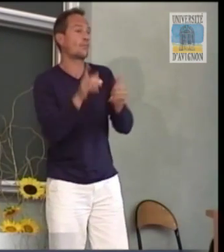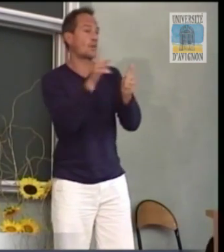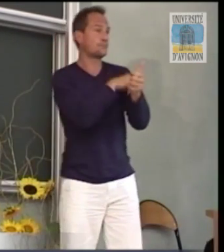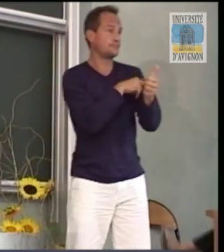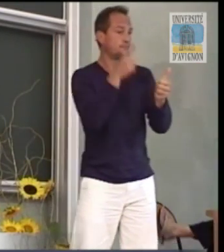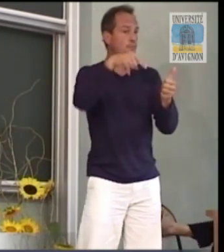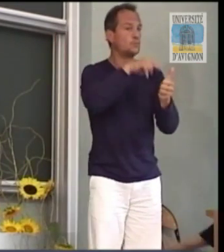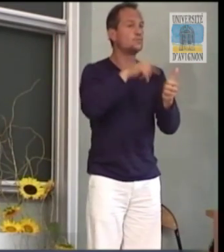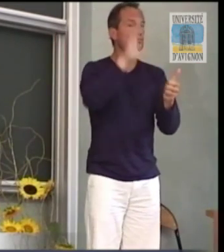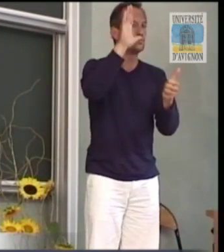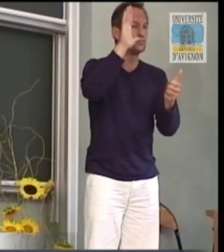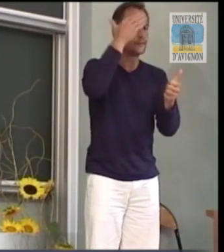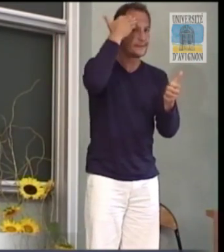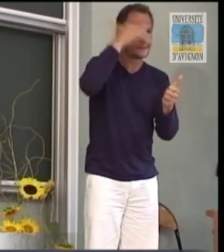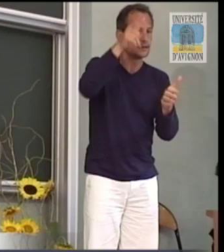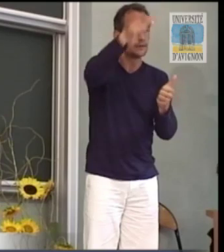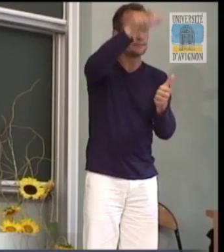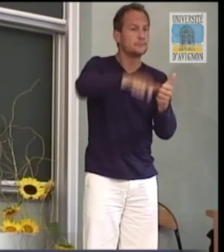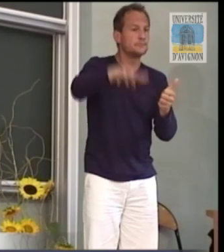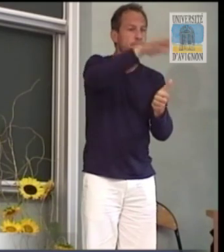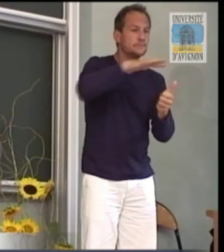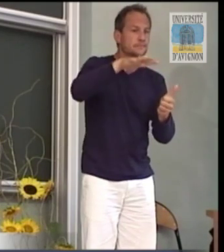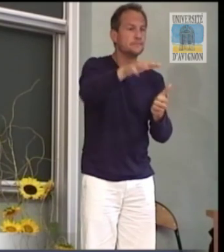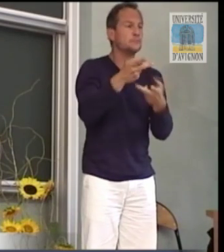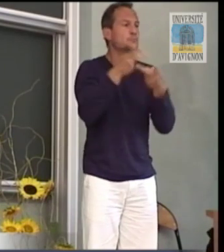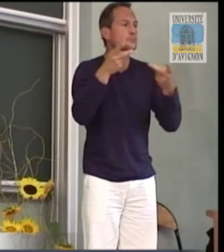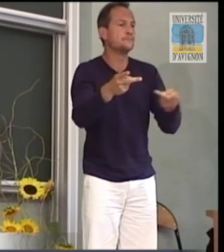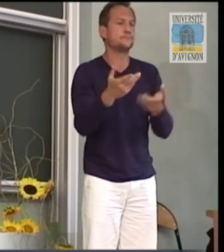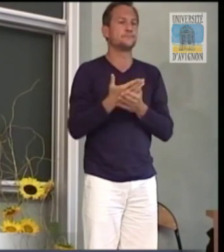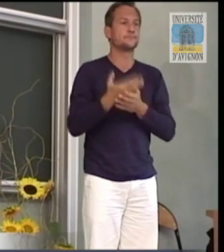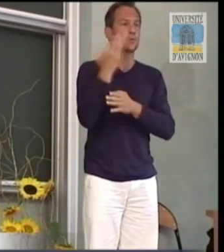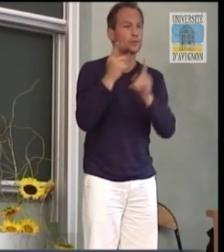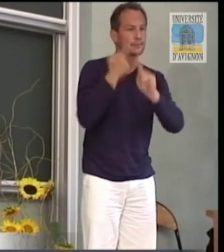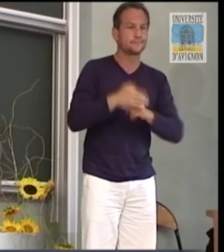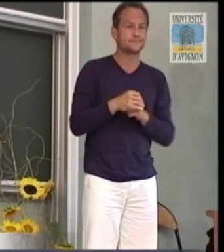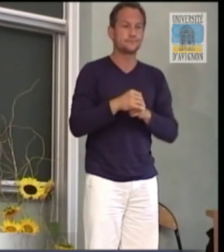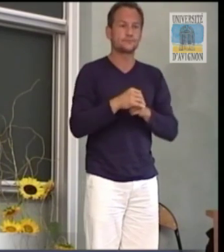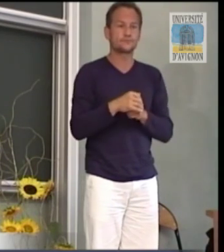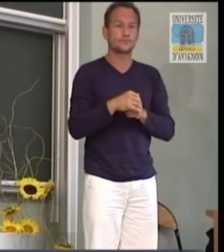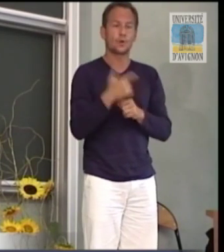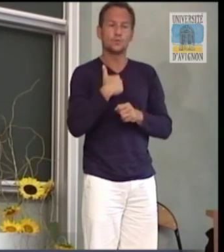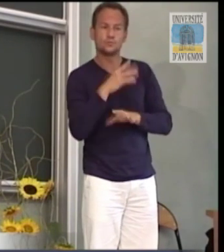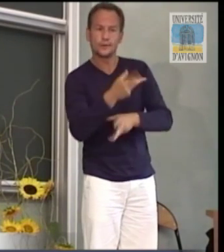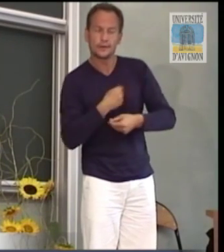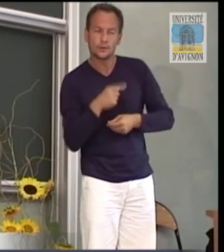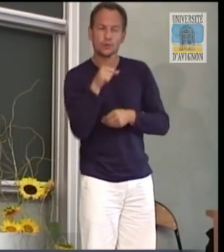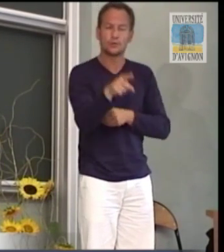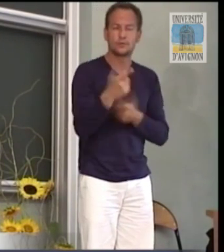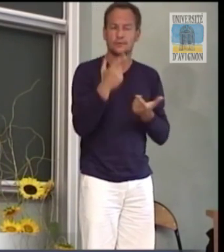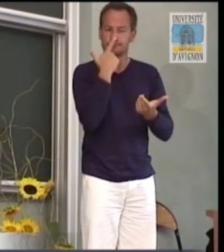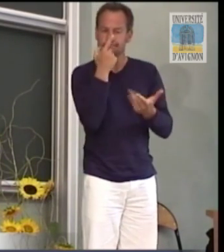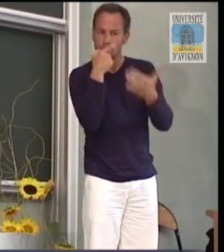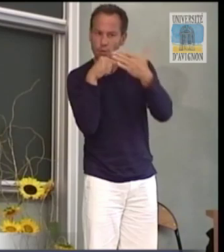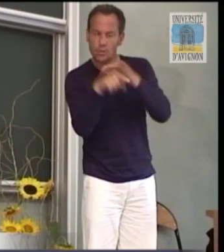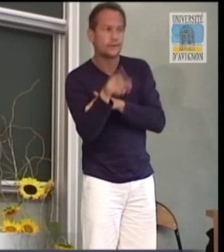accueille, ça veut dire que ces publics vont ambitionner de monter sur scène, ou en tout cas de rejoindre ces gens.